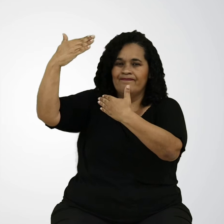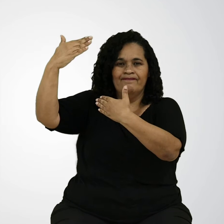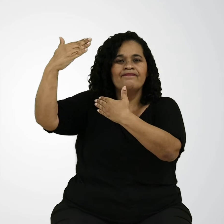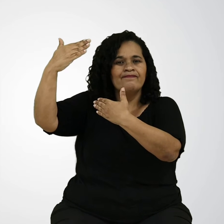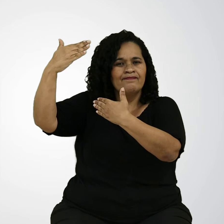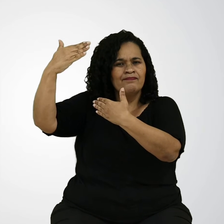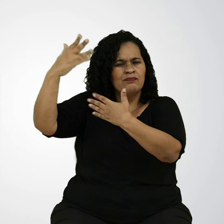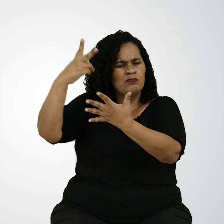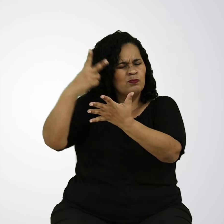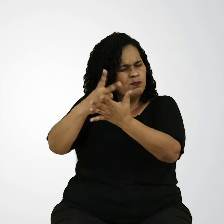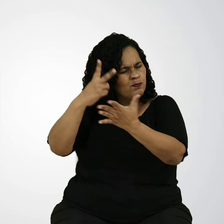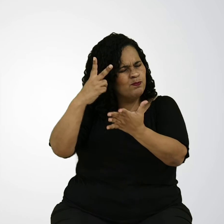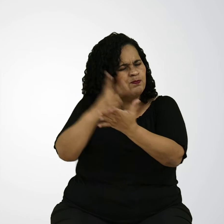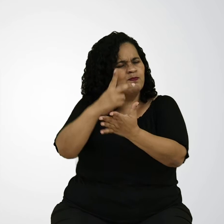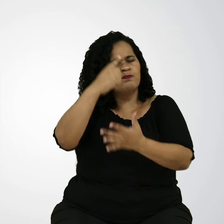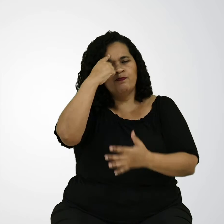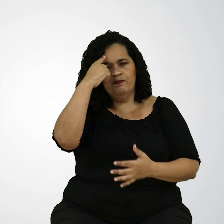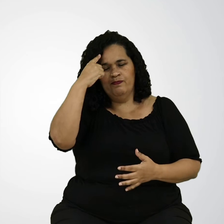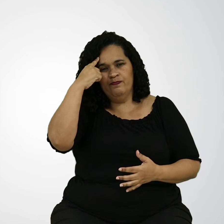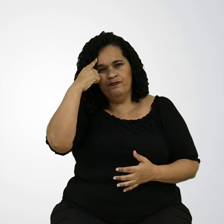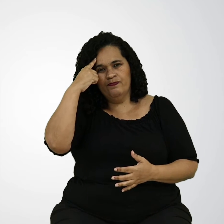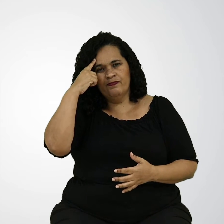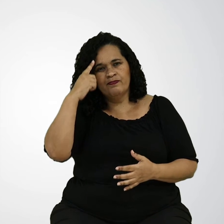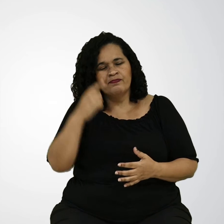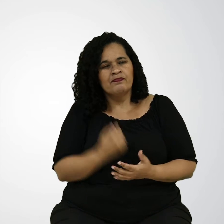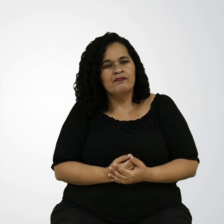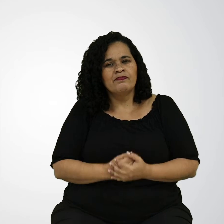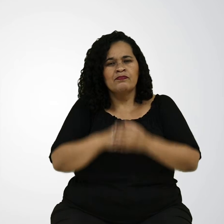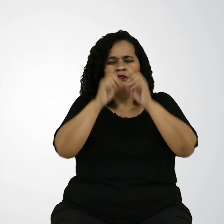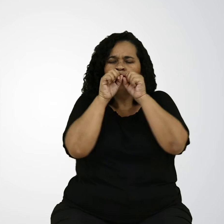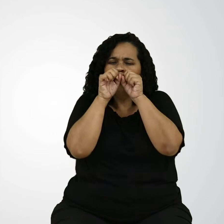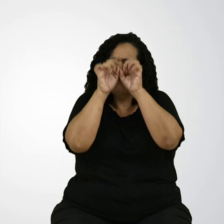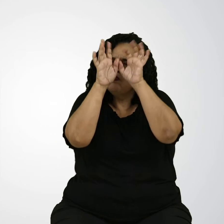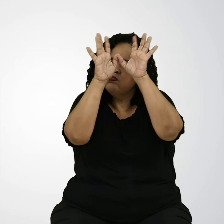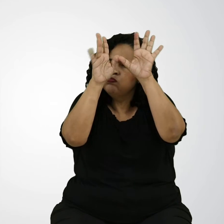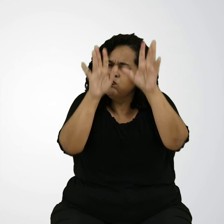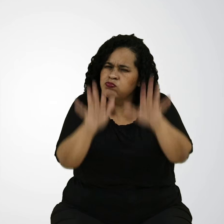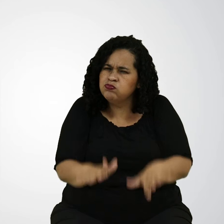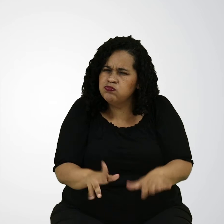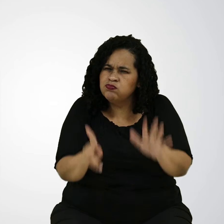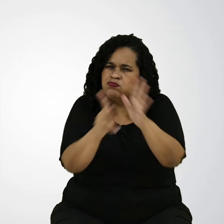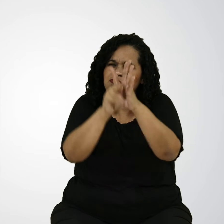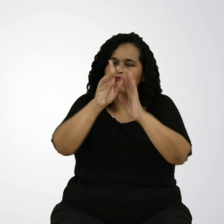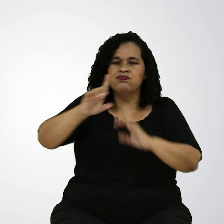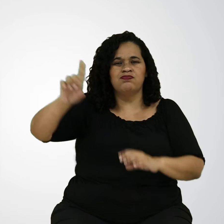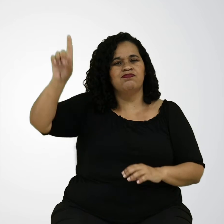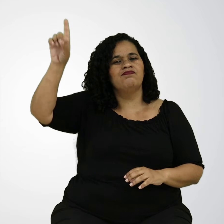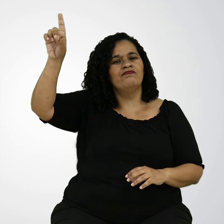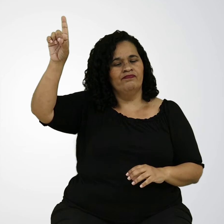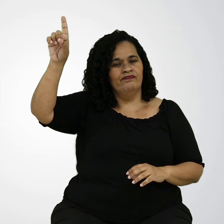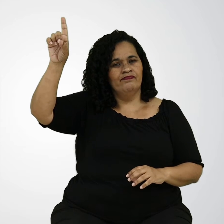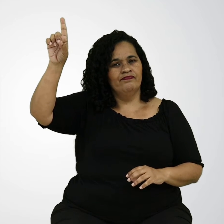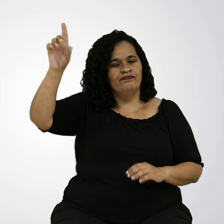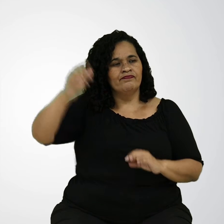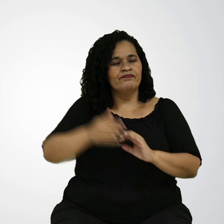pensei dessa forma, né? O gatilho abençoador de Deus é a gratidão. É a gratidão. É isso aí.